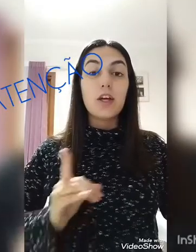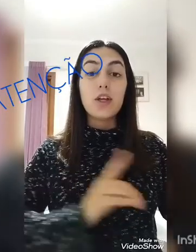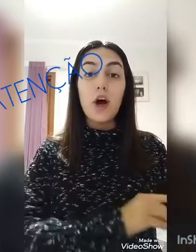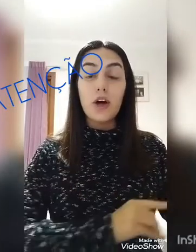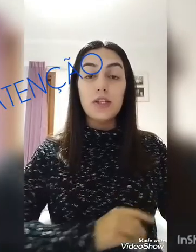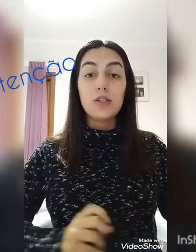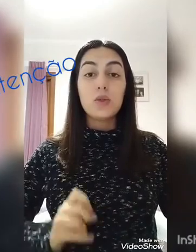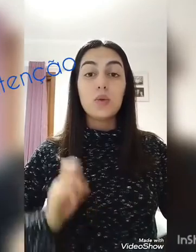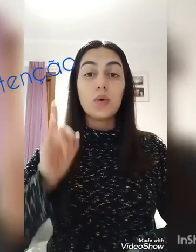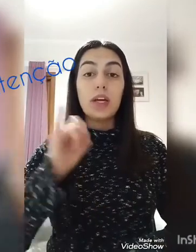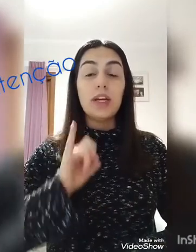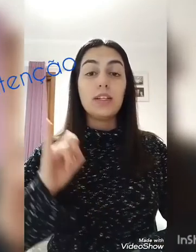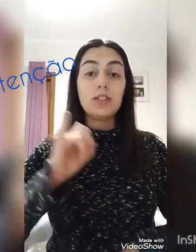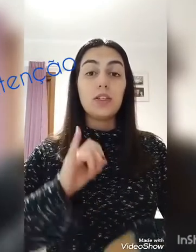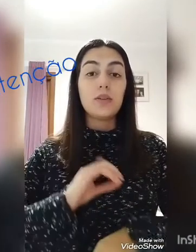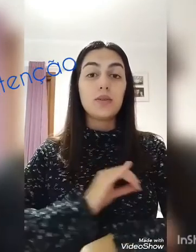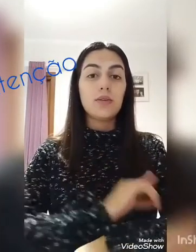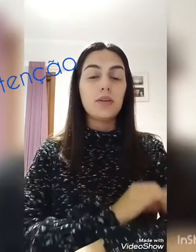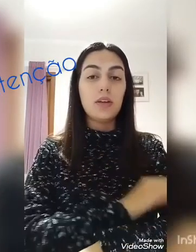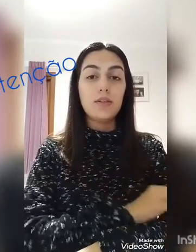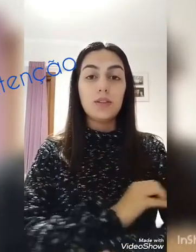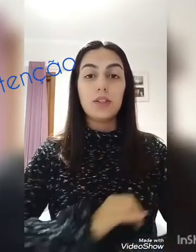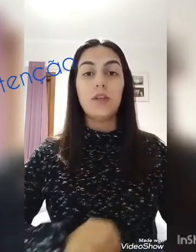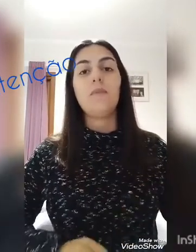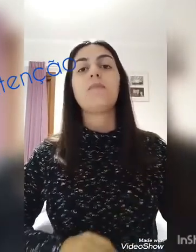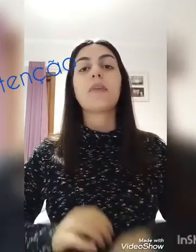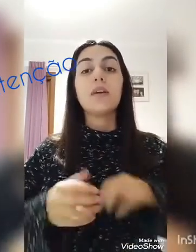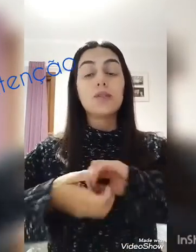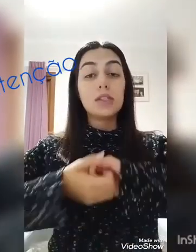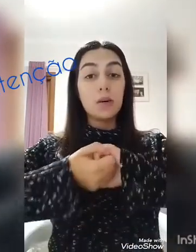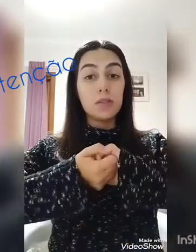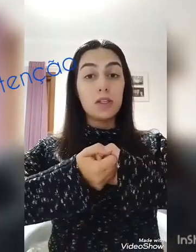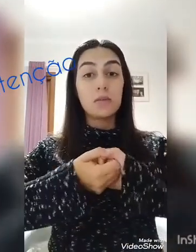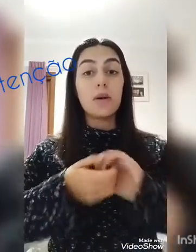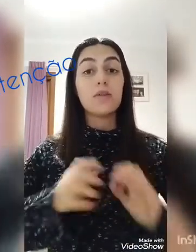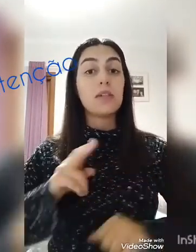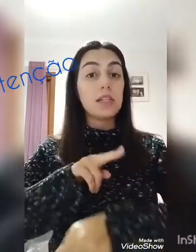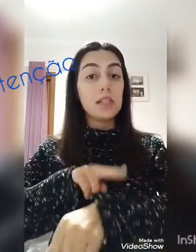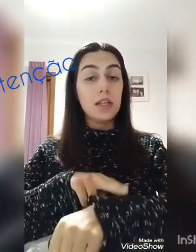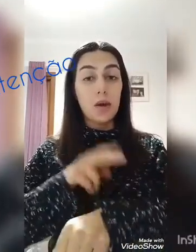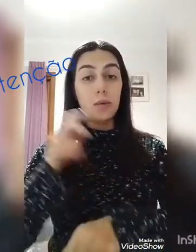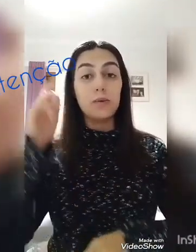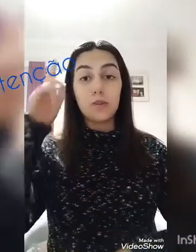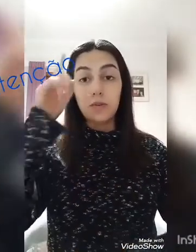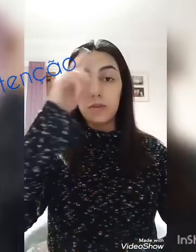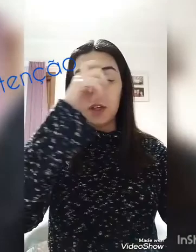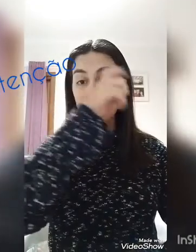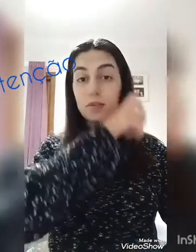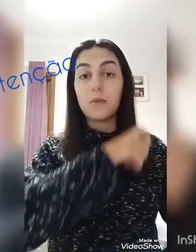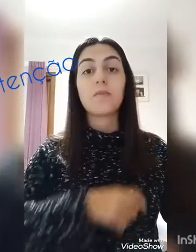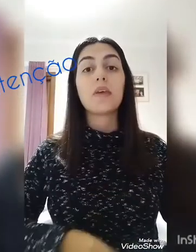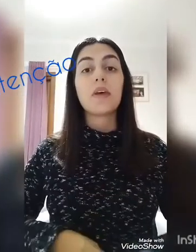Nós, do Instituto Ivoti, nos damos as mãos nesse tempo difícil.